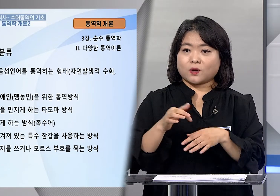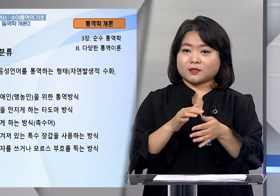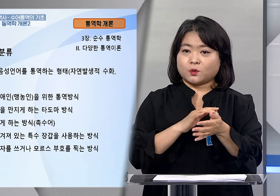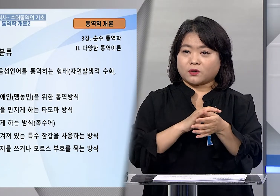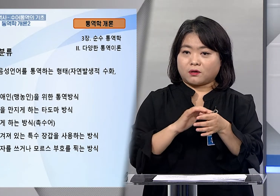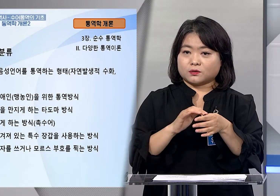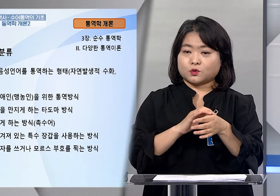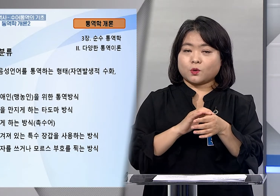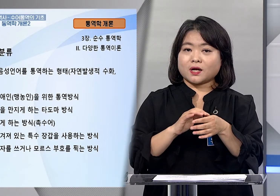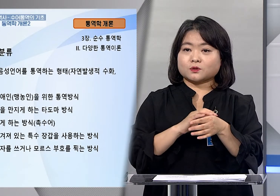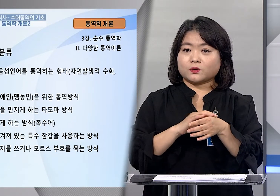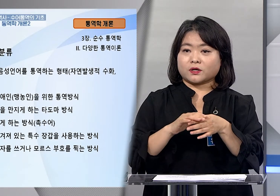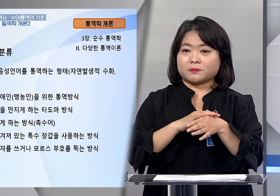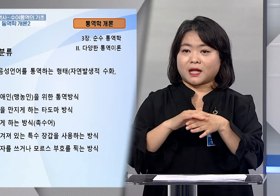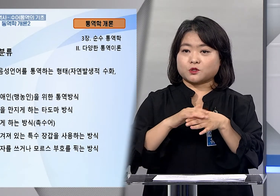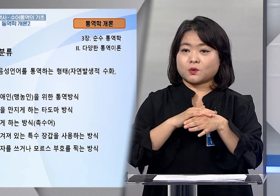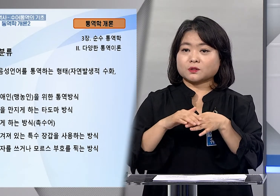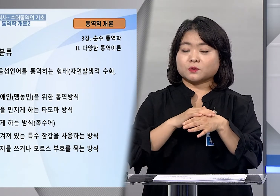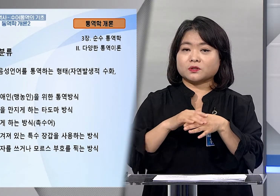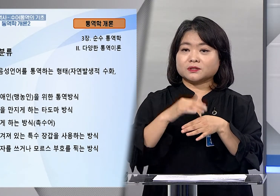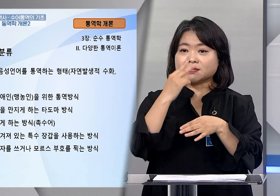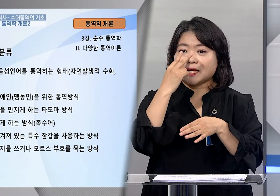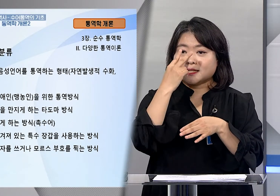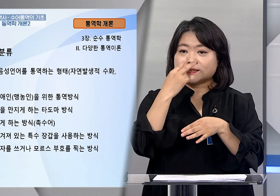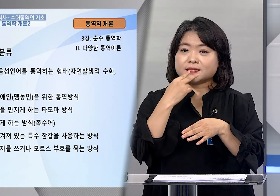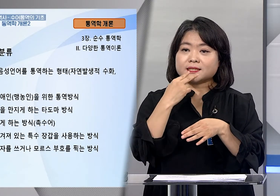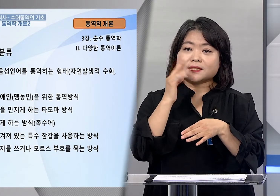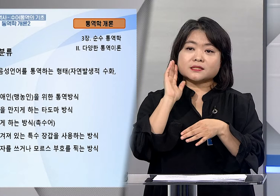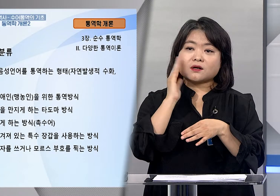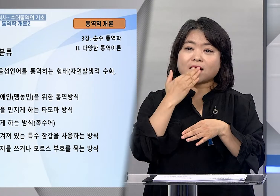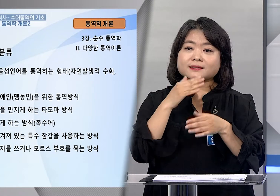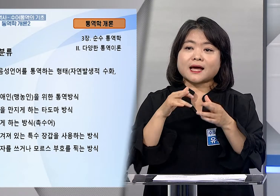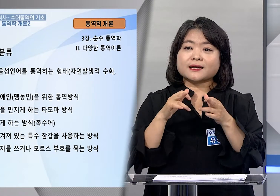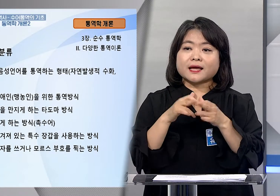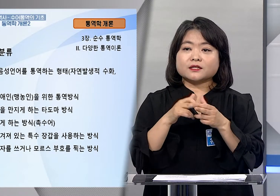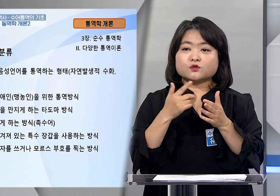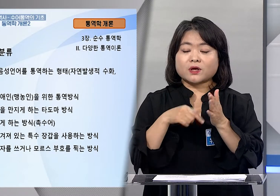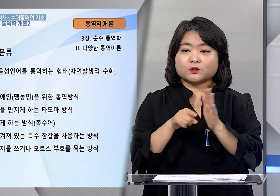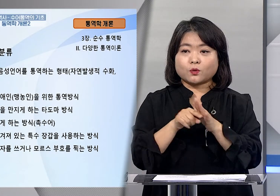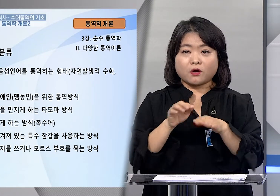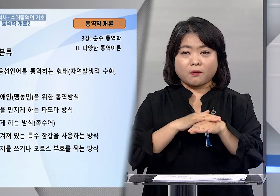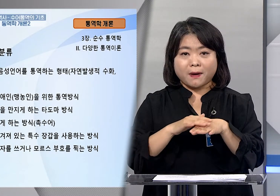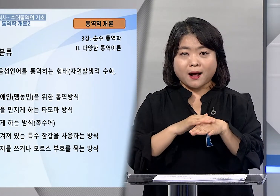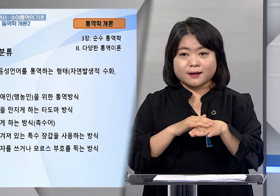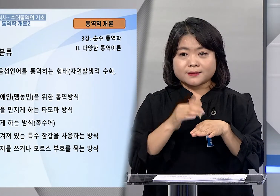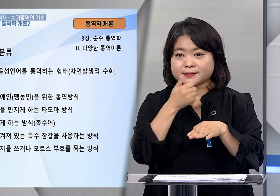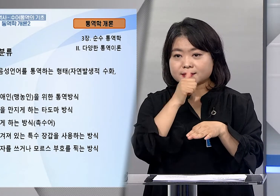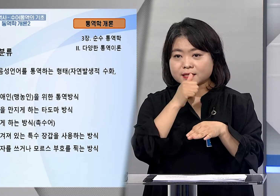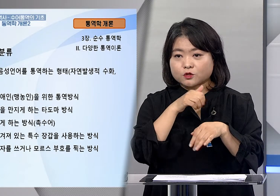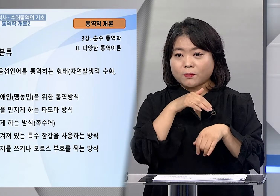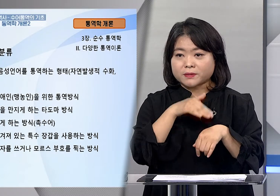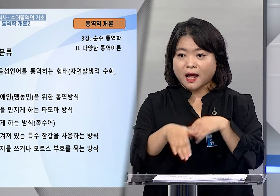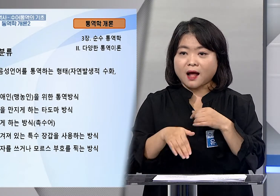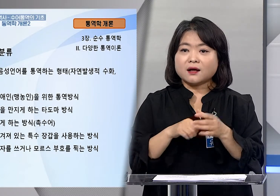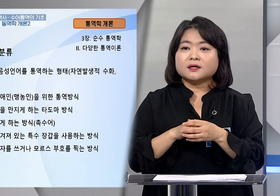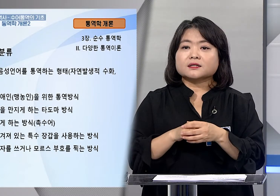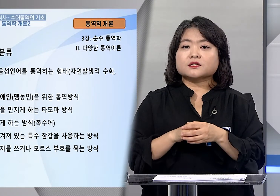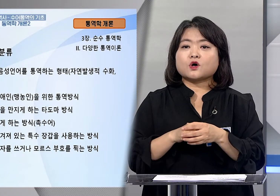촉각통역. 촉각통역입니다. 촉각통역은 시청각장애인을 위한 통역 방식이 됩니다. 그래서